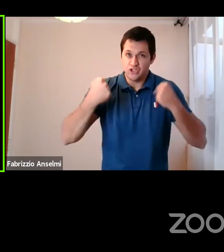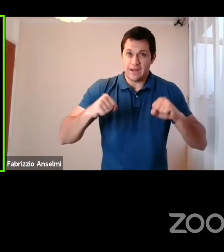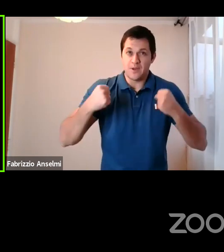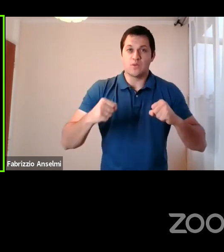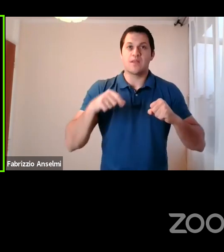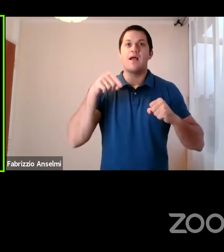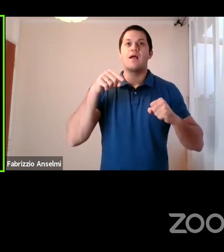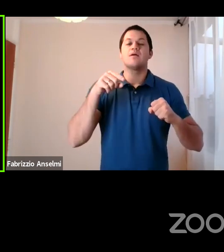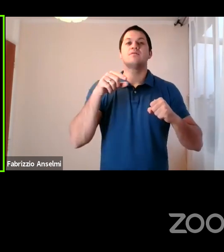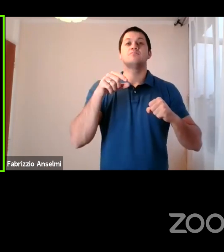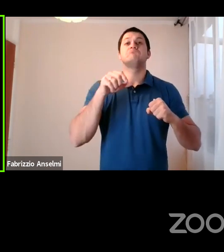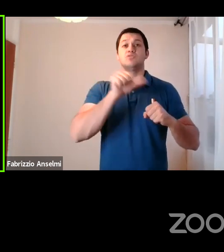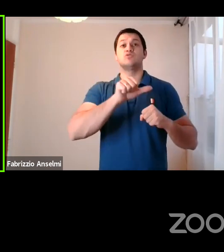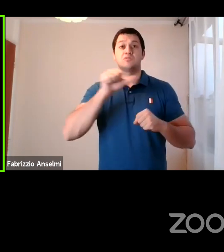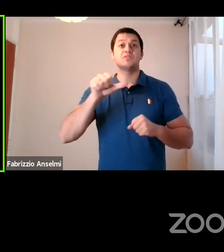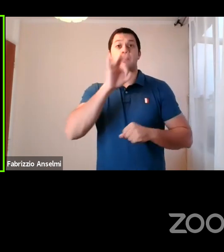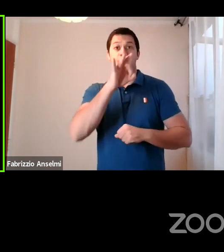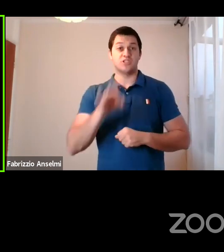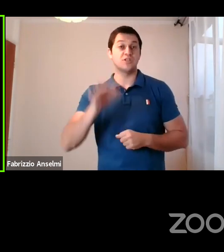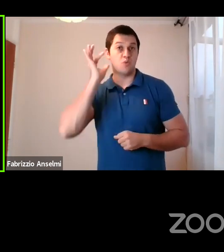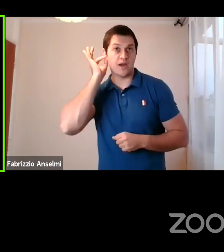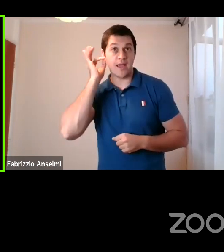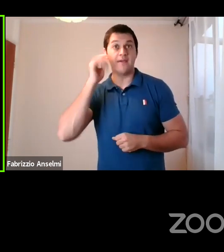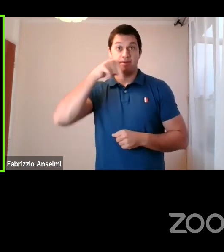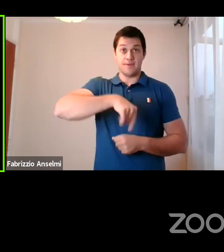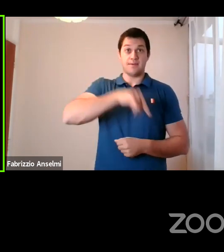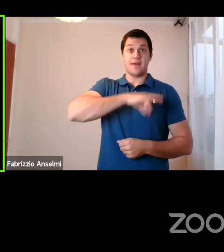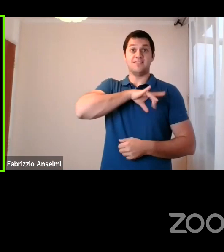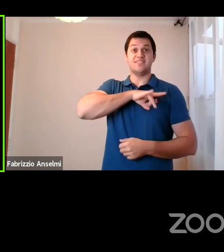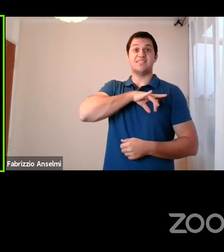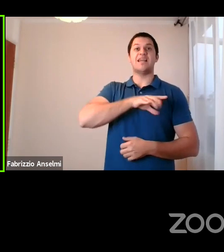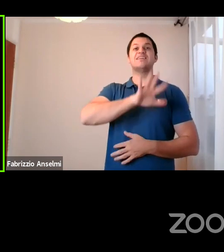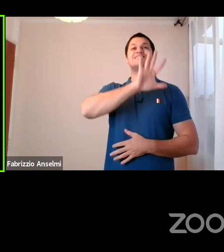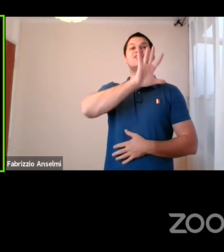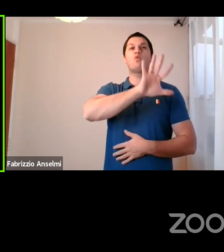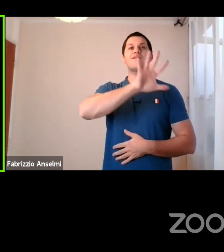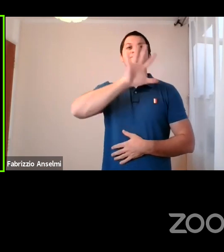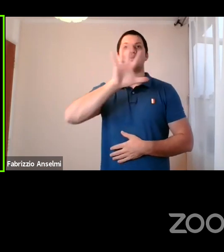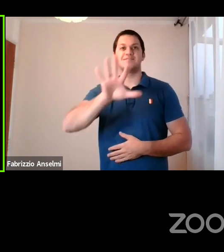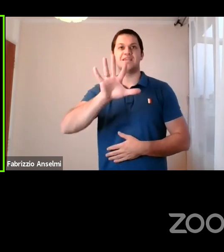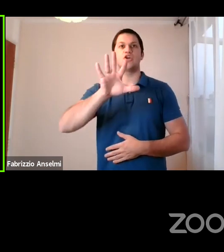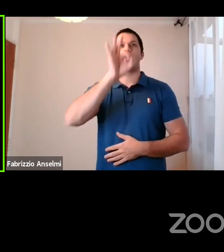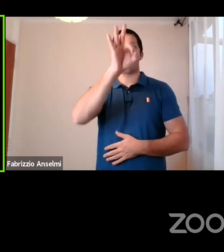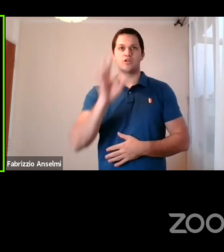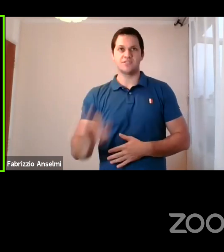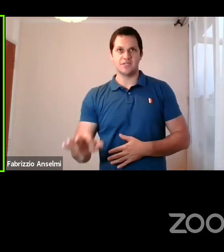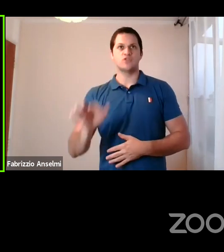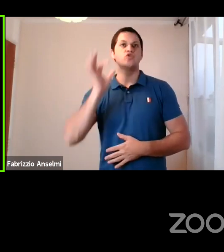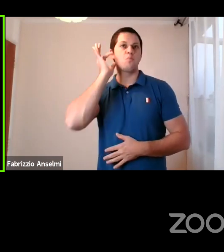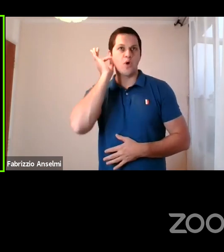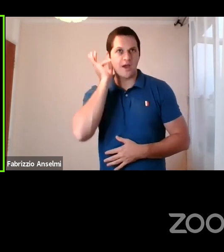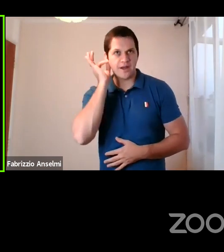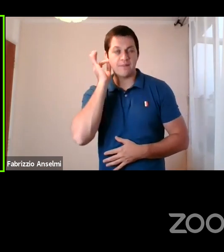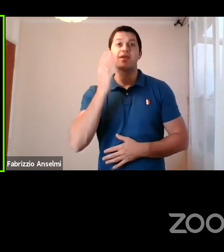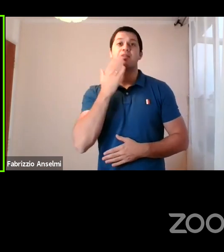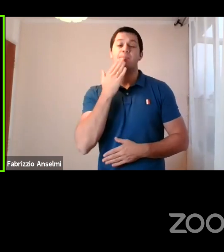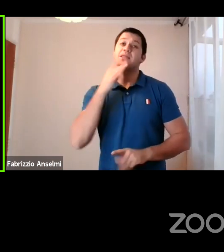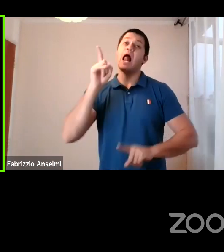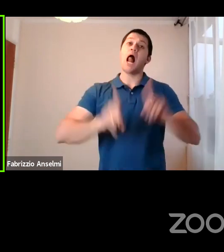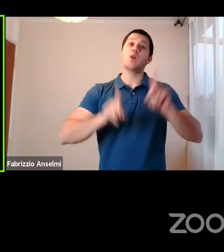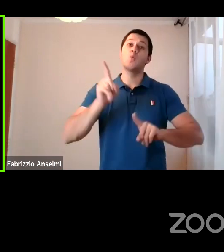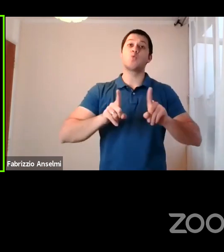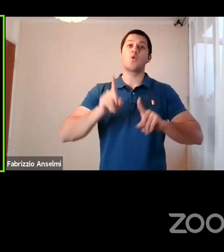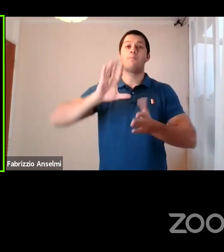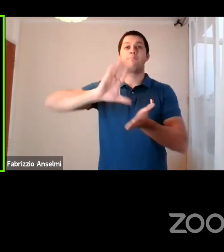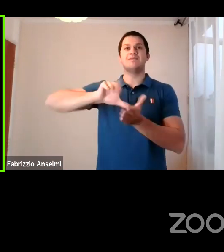en Chile aproximadamente el 55% corresponden a mujeres. Existen países en los que esta proporción es mucho mayor